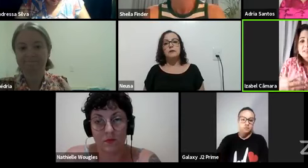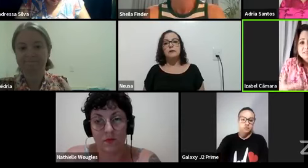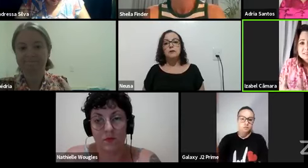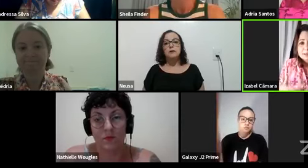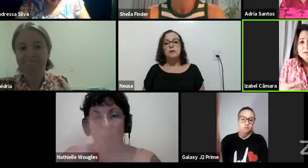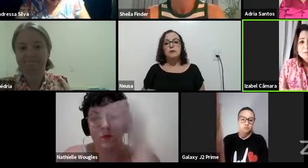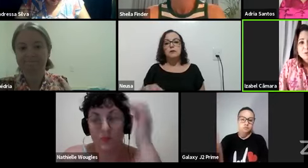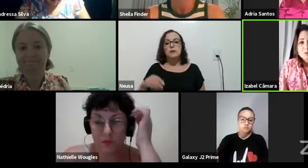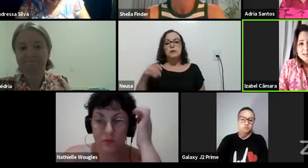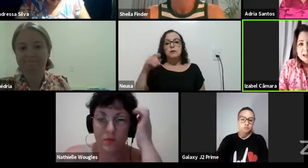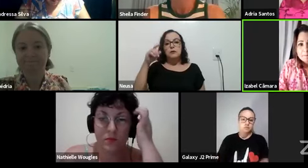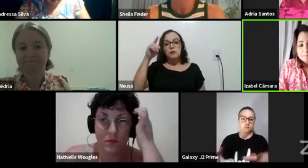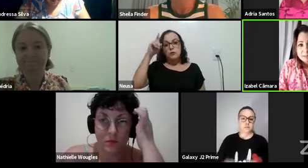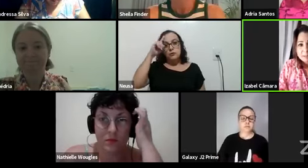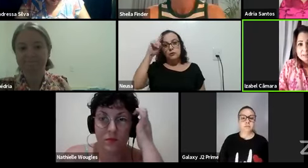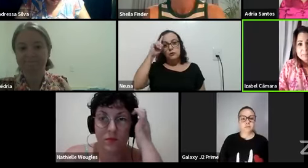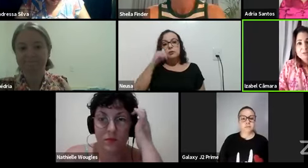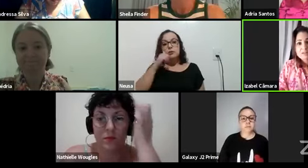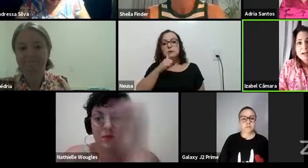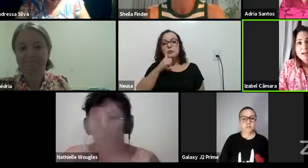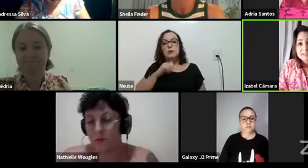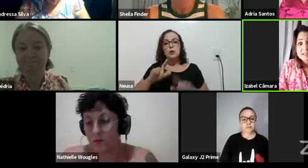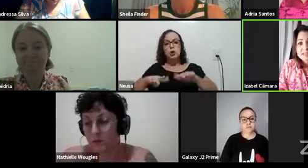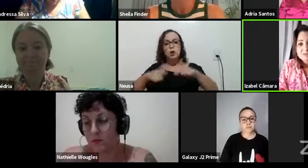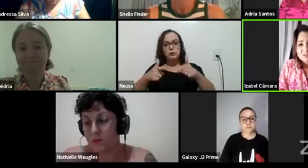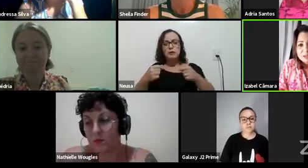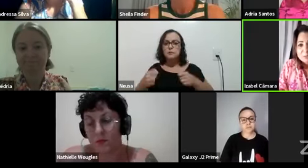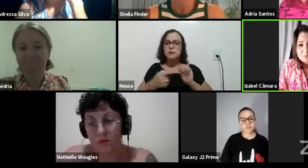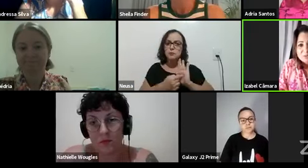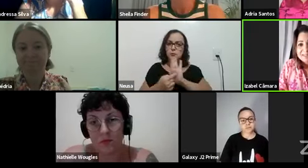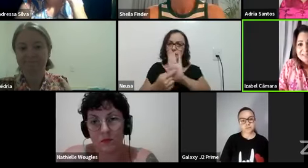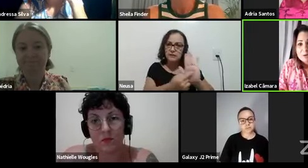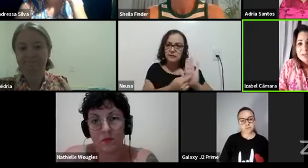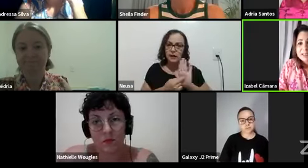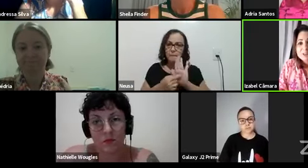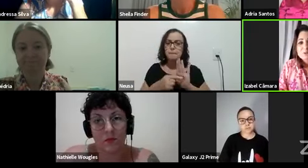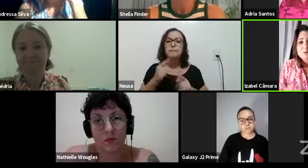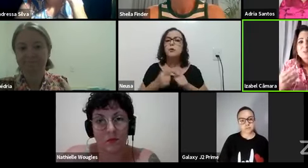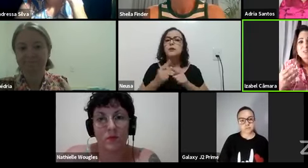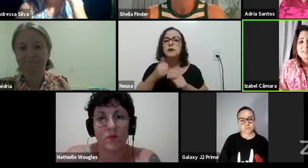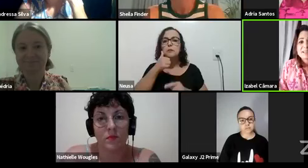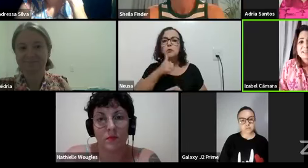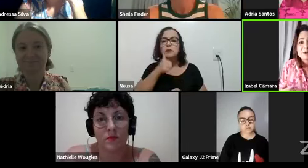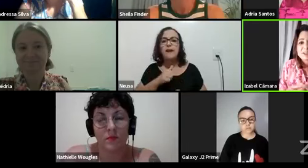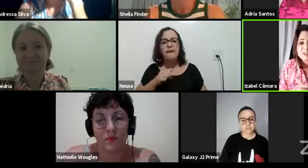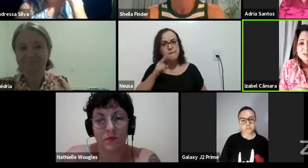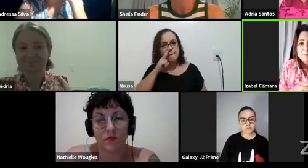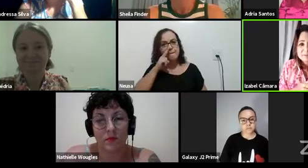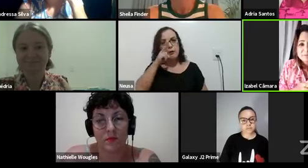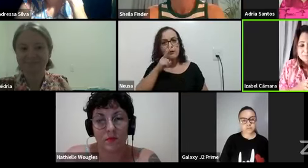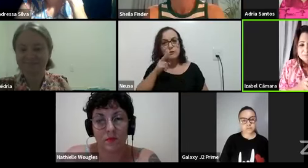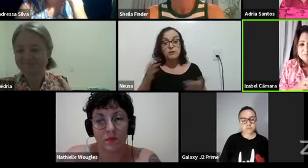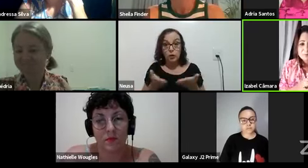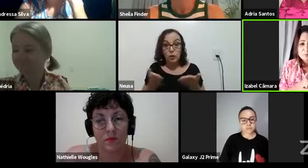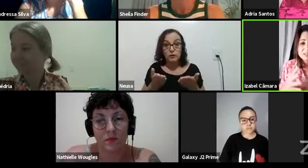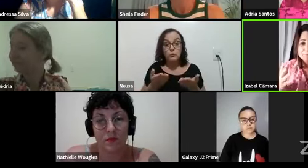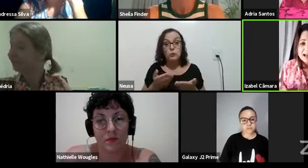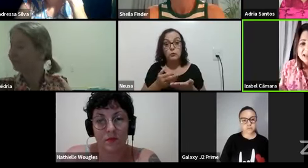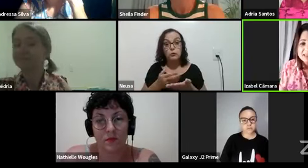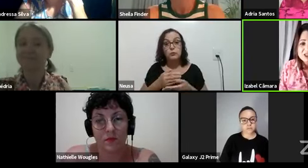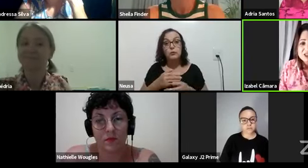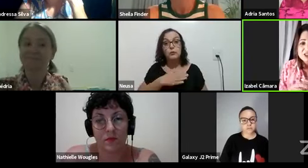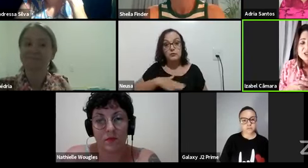e precisa sempre mostrar, né, para os demais a que veio. Então, é isso que eu gostaria agora de abrir